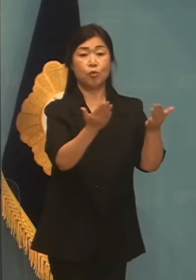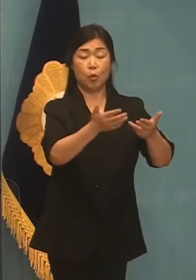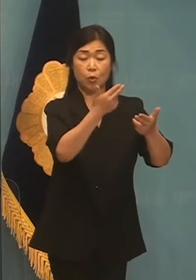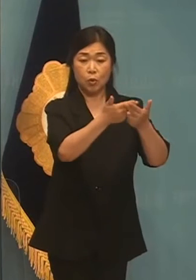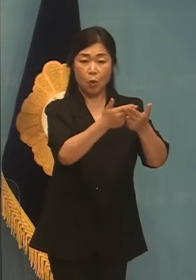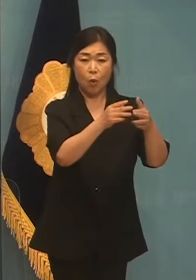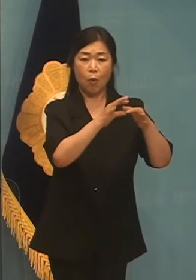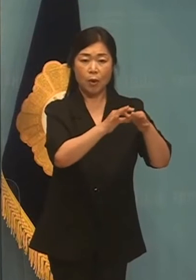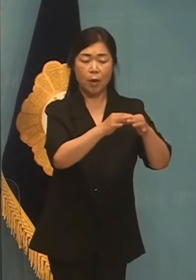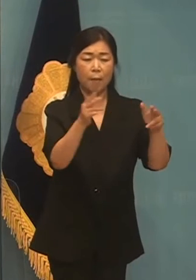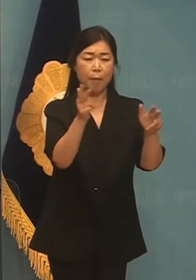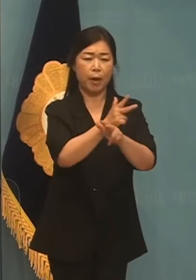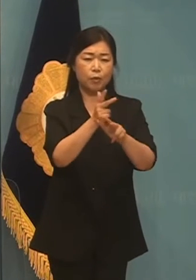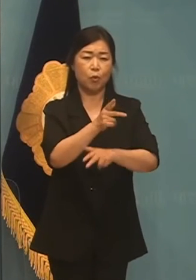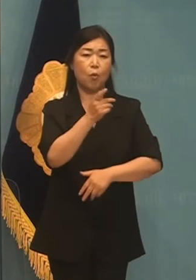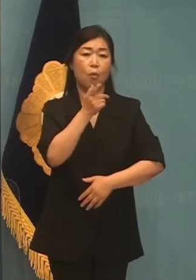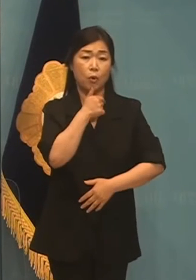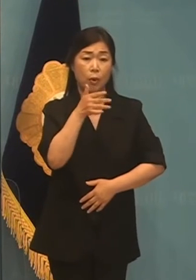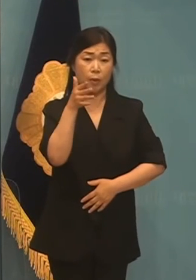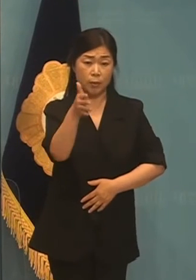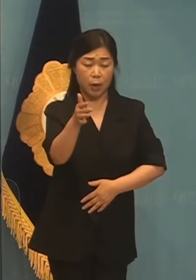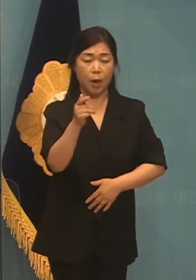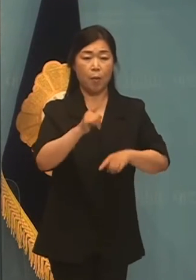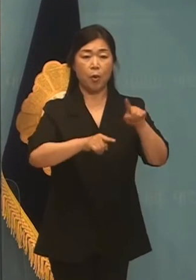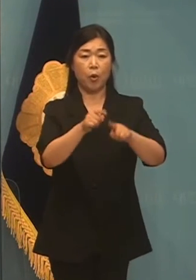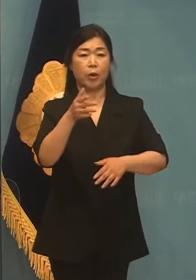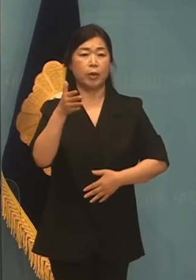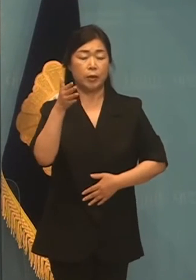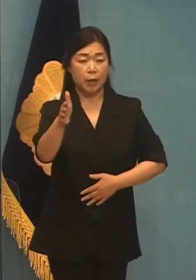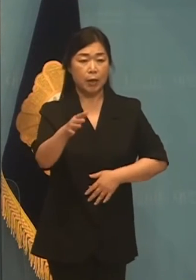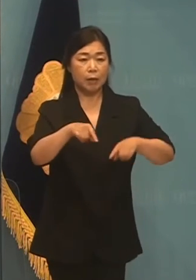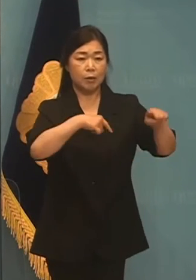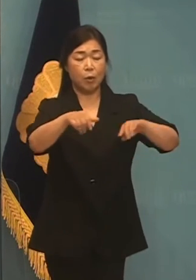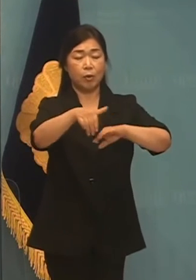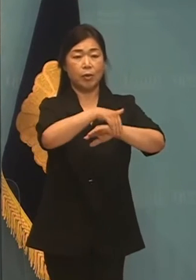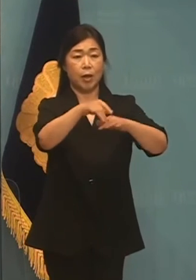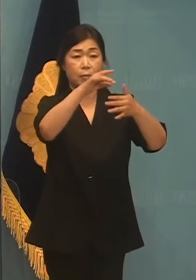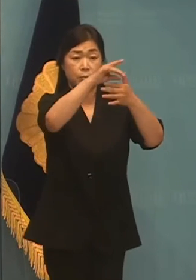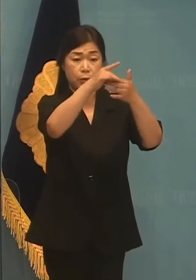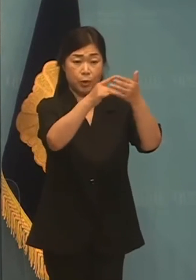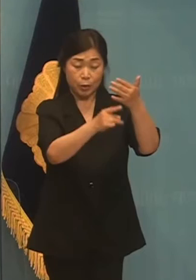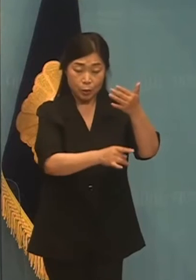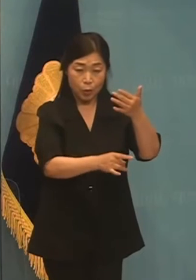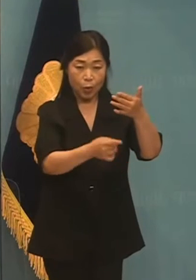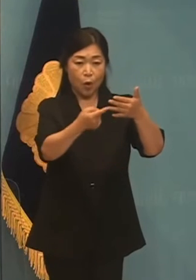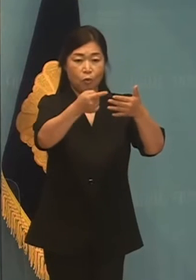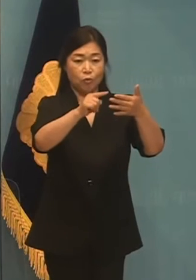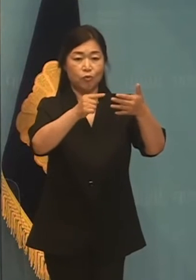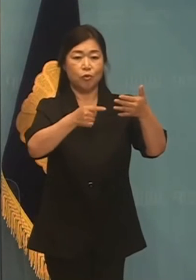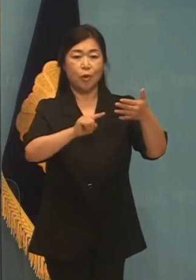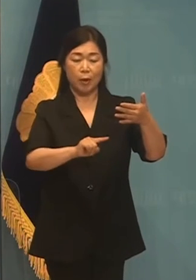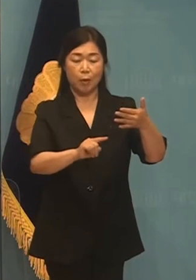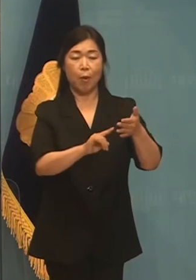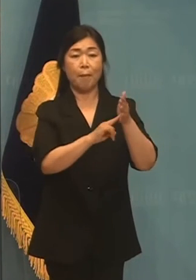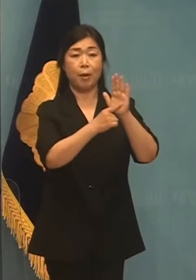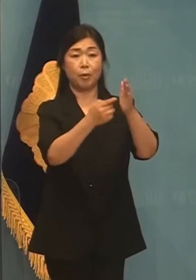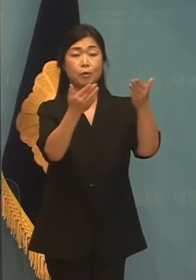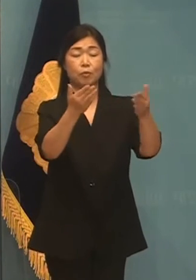시작으로 매주 월요일과 목요일에 정책 시리즈를 순차적으로 발표하고